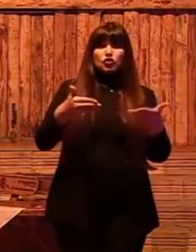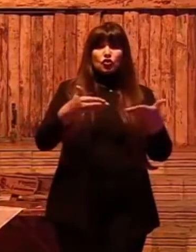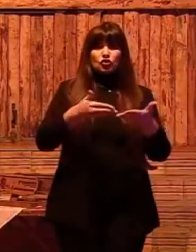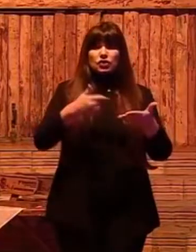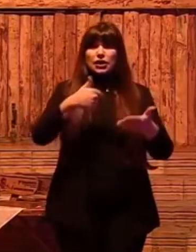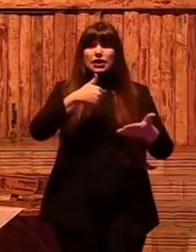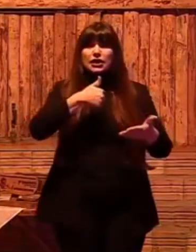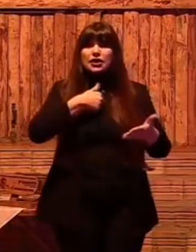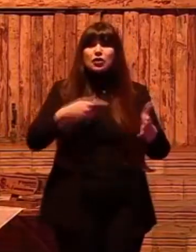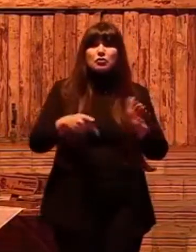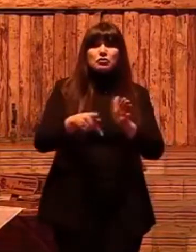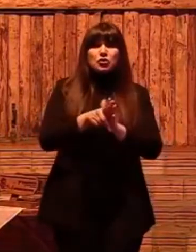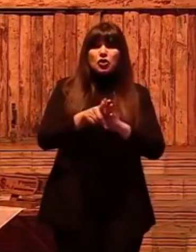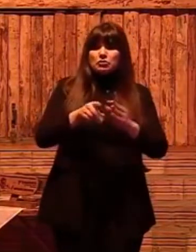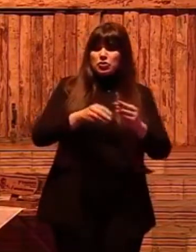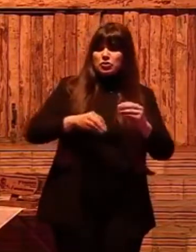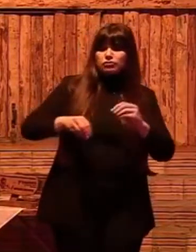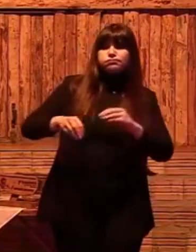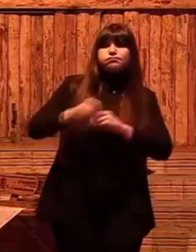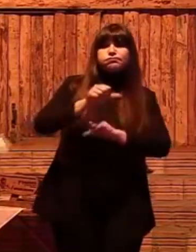sou a querência ao avesso,